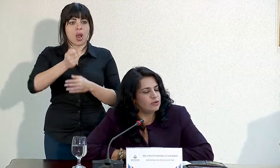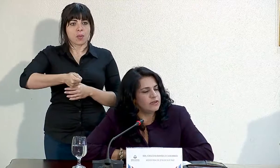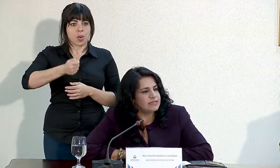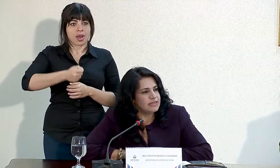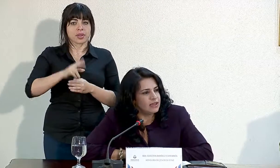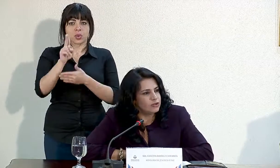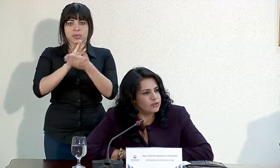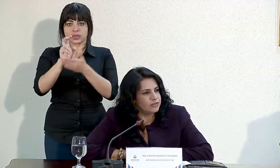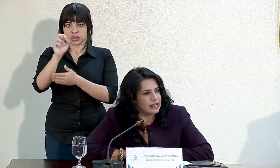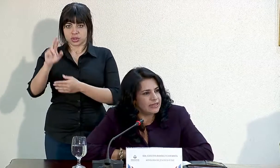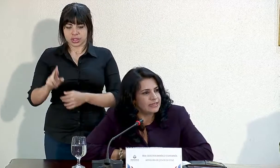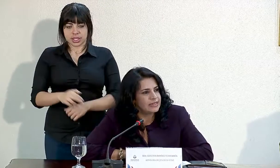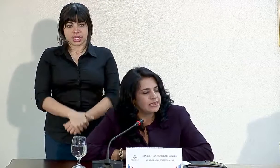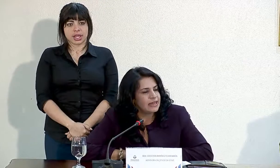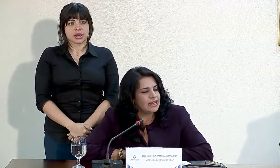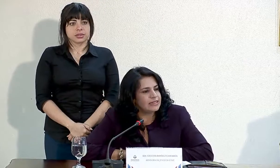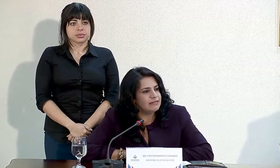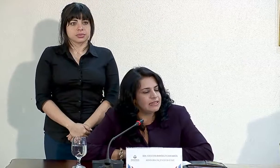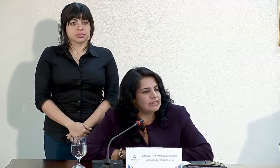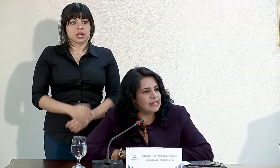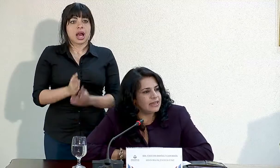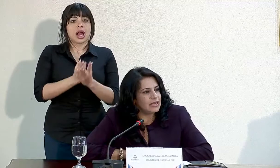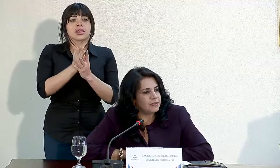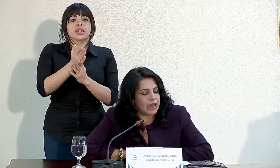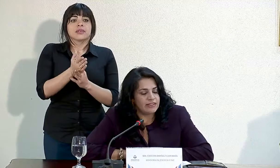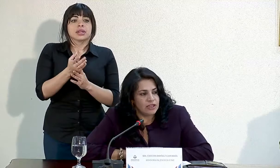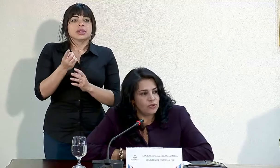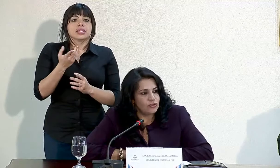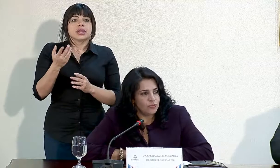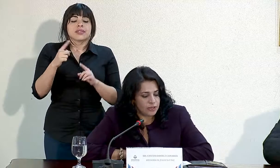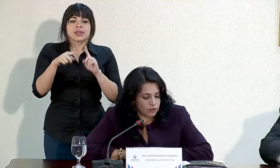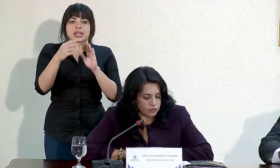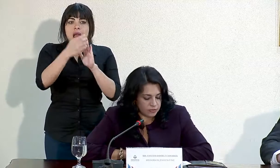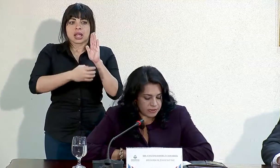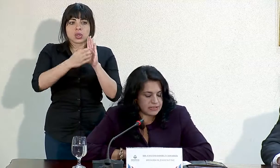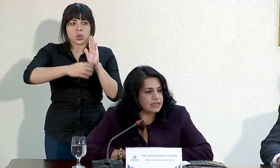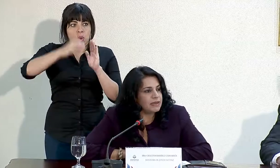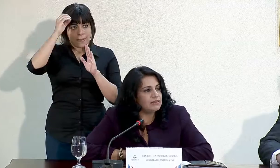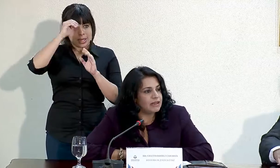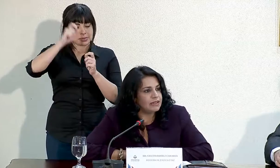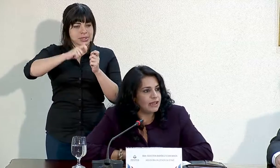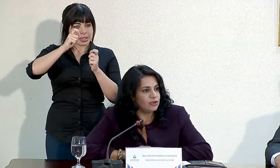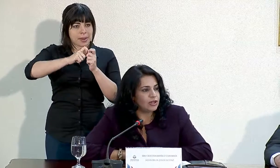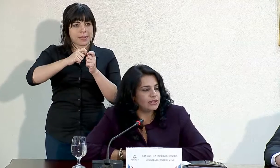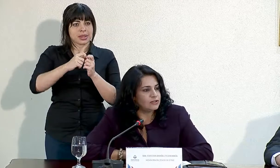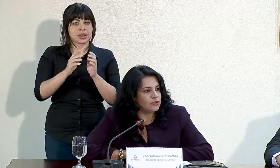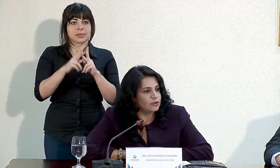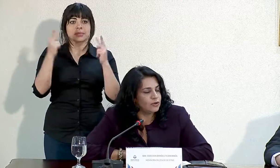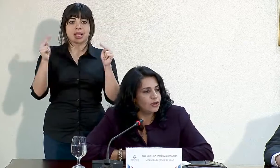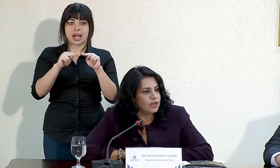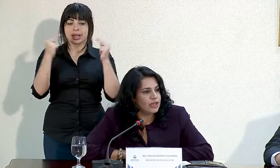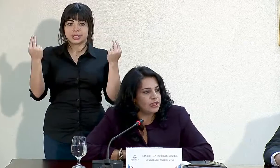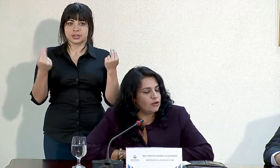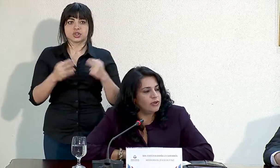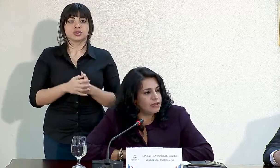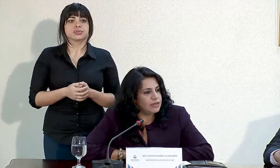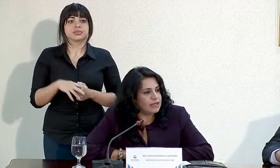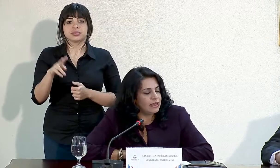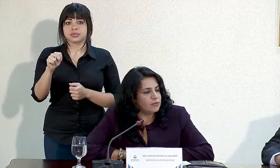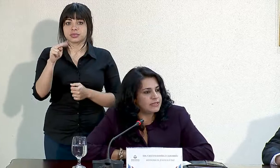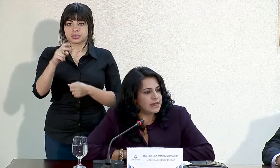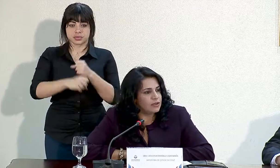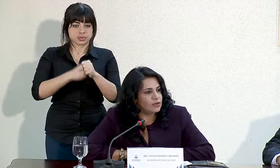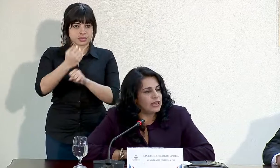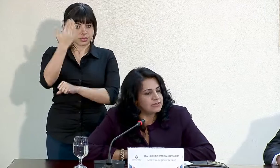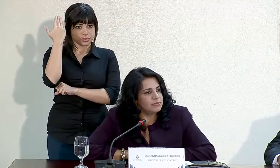Abogados, en la Universidad de Costa Rica, a través de artículos de opinión, precisamente en el diario La Nación, en noviembre